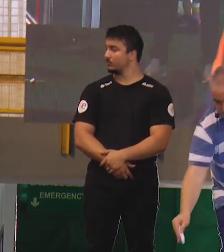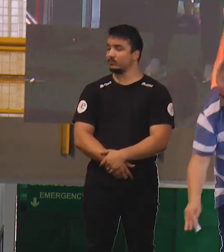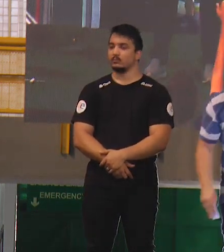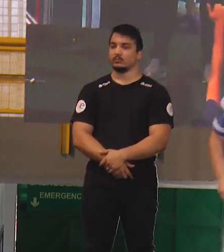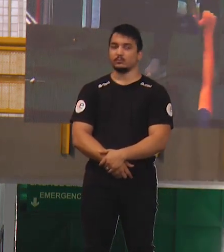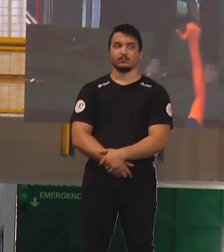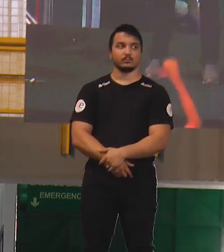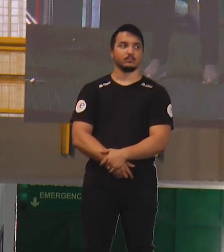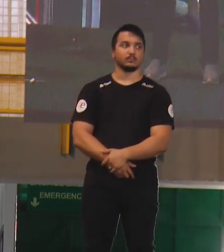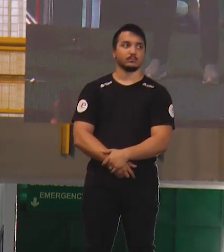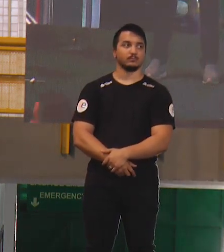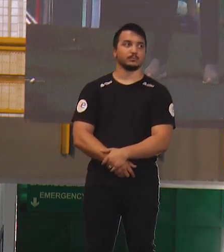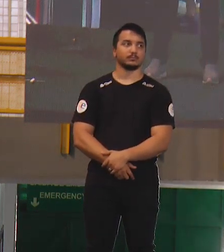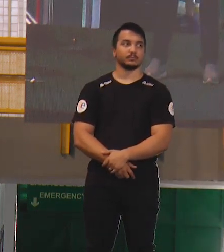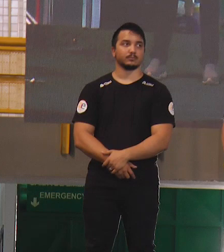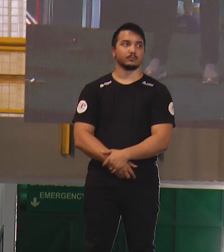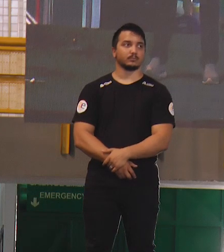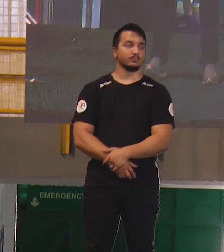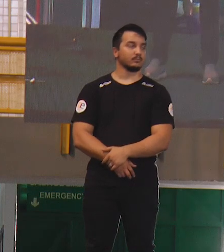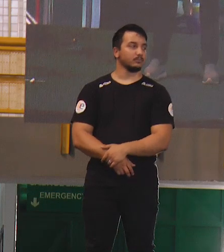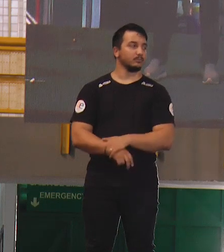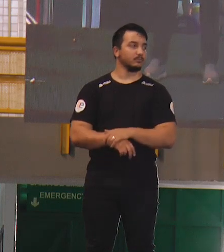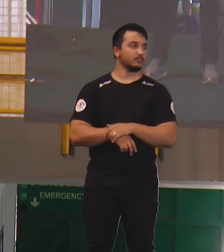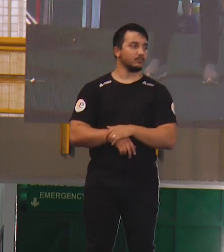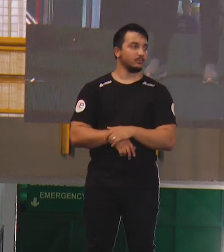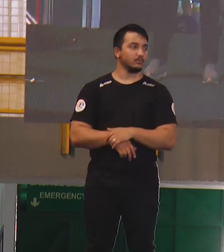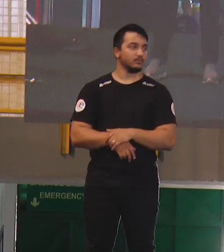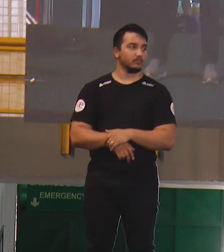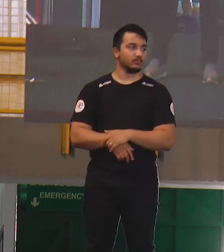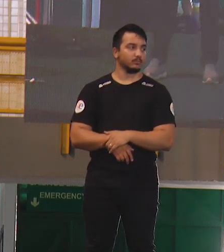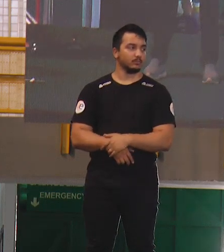Obrigado. Isso aqui vai depois.